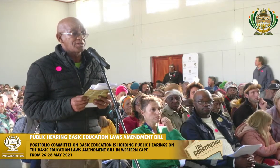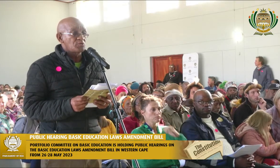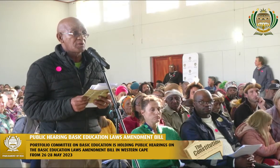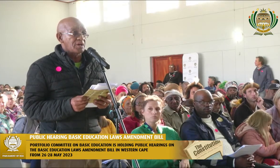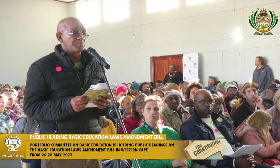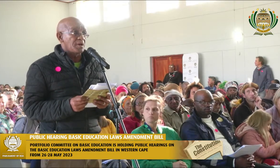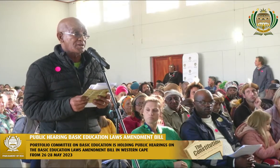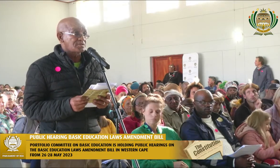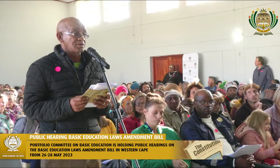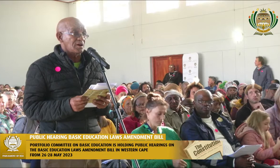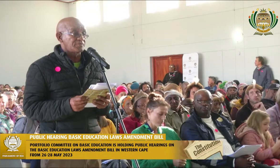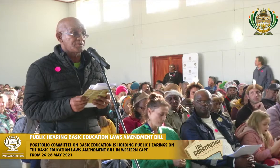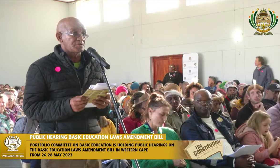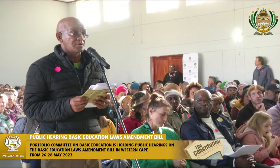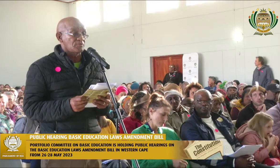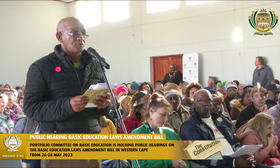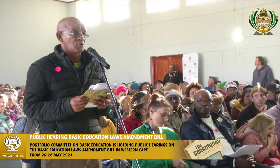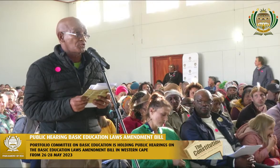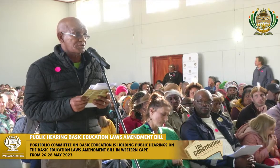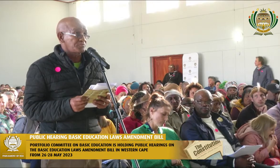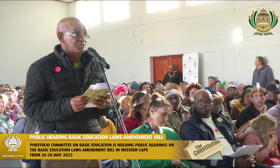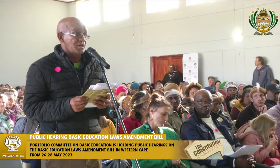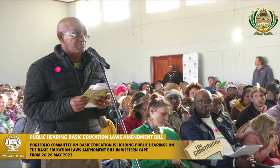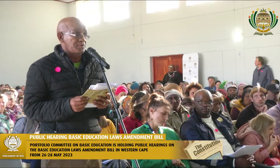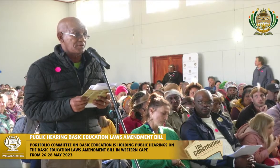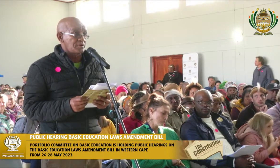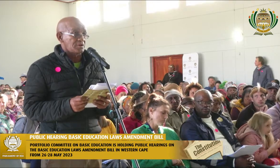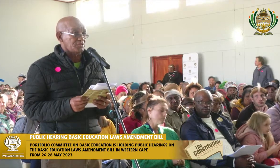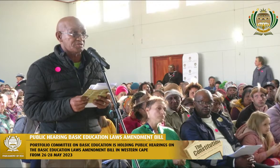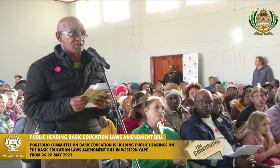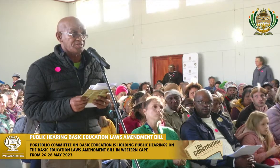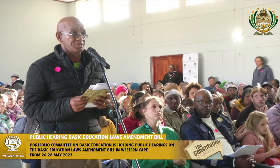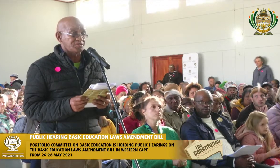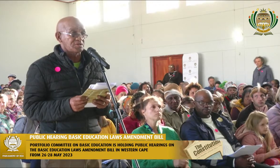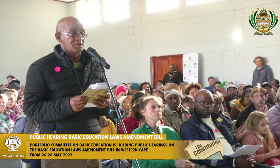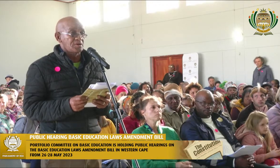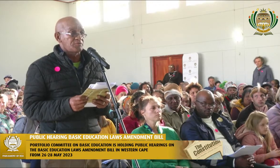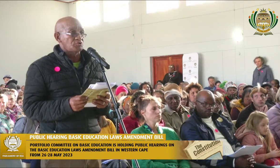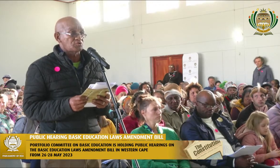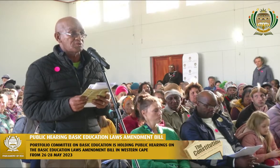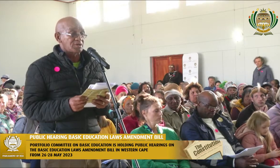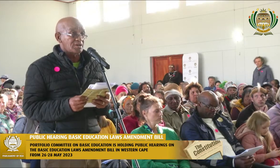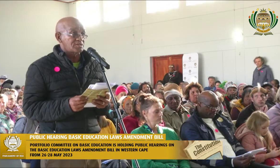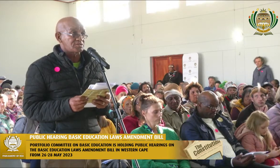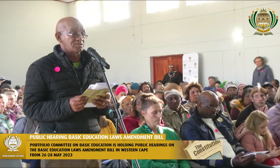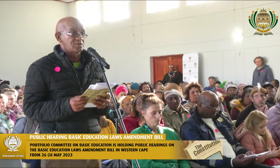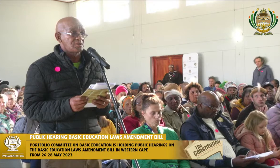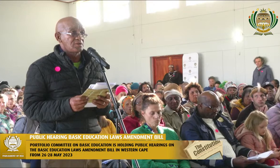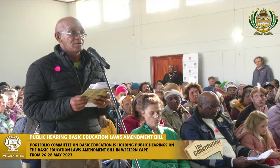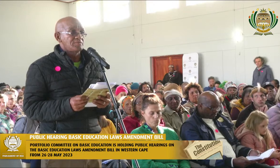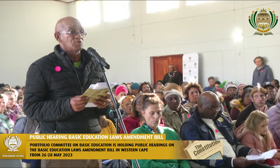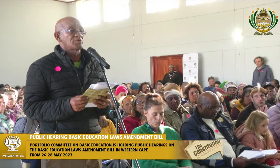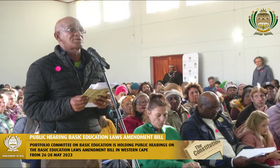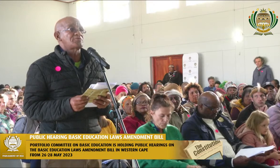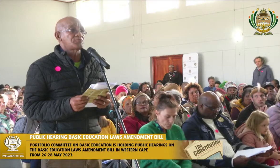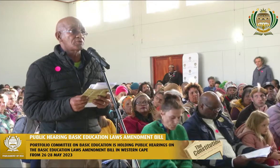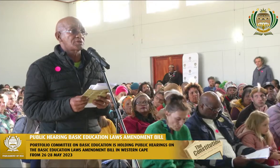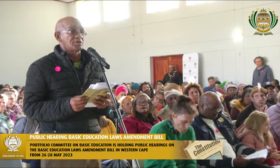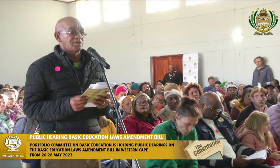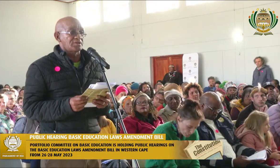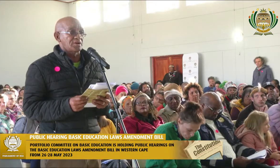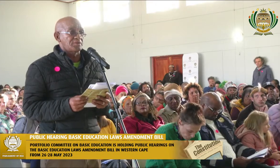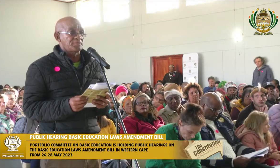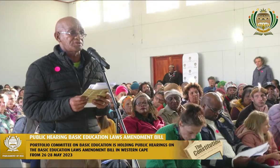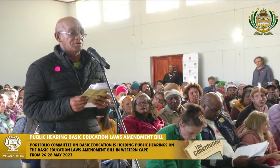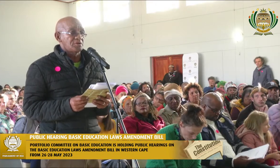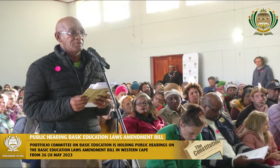waarom kan dit nie ook net plaaslik geadverteer word nie? Ons sit met CIB, registrasies vir ons contractors, wat ook ten